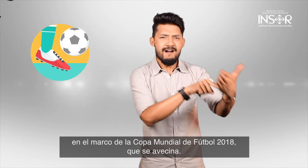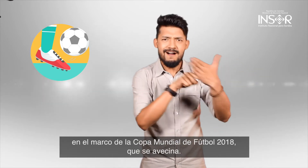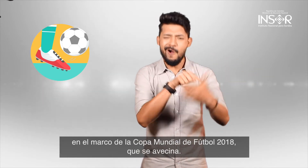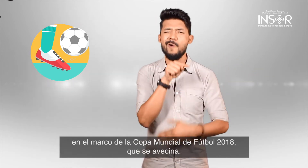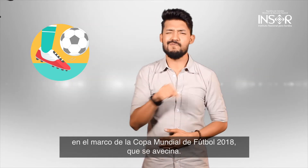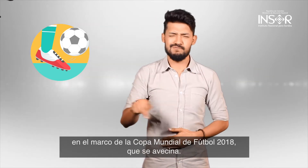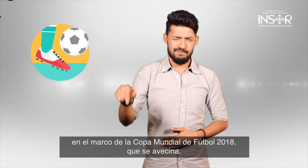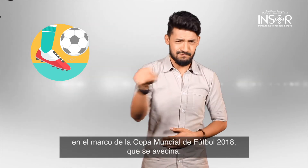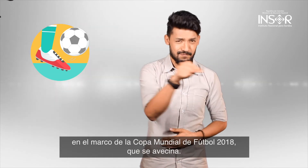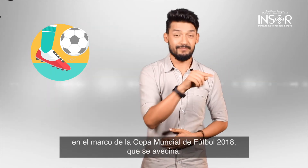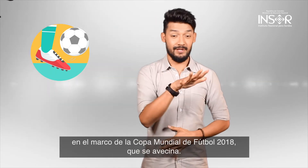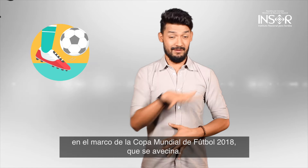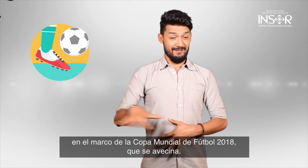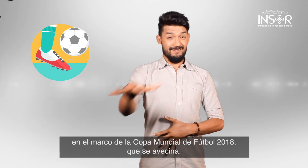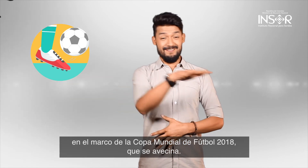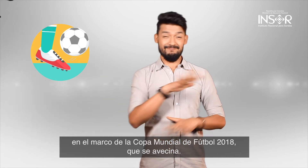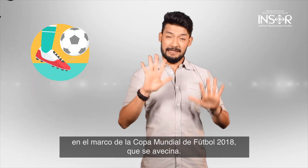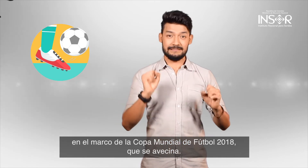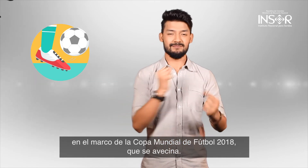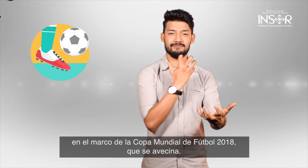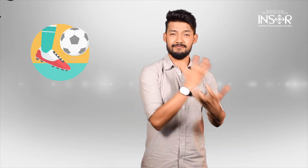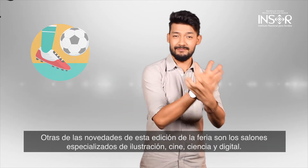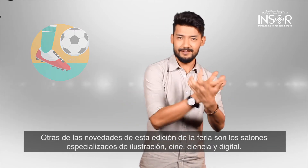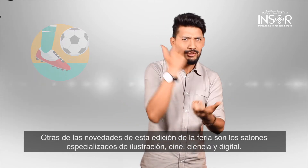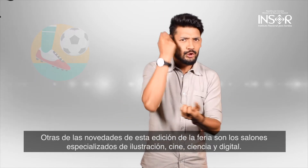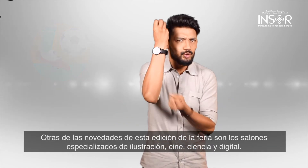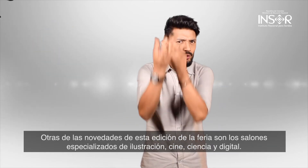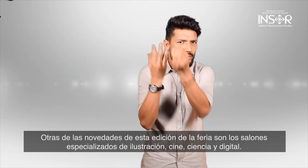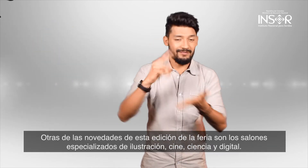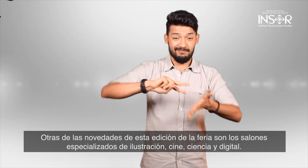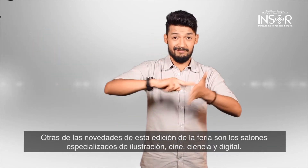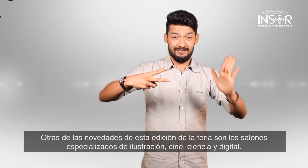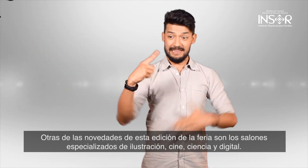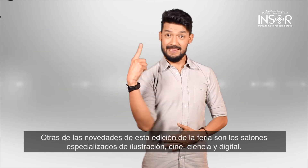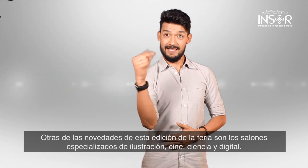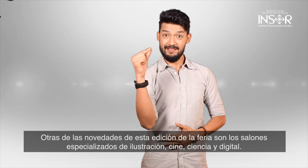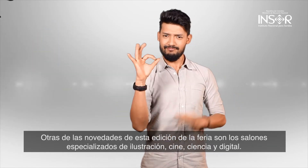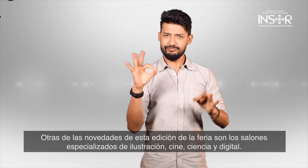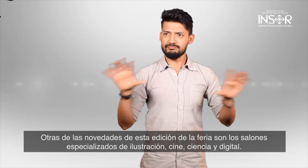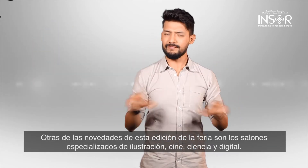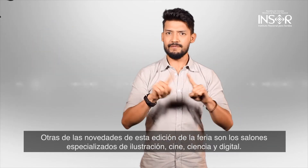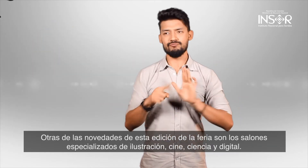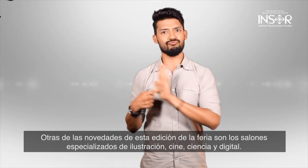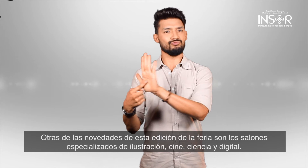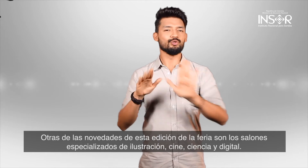Copa Mundial de Fútbol 2018 que se avecina Otra de las novedades de esta edición de la feria son los salones especializados de